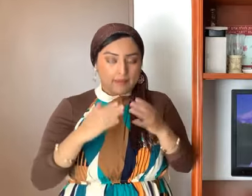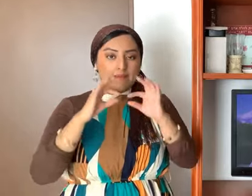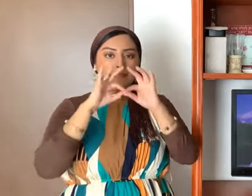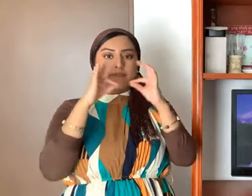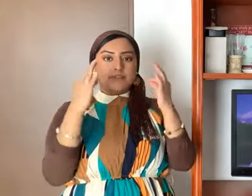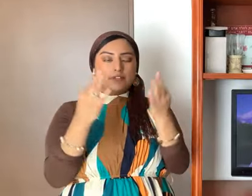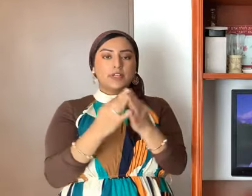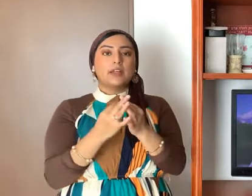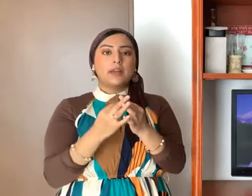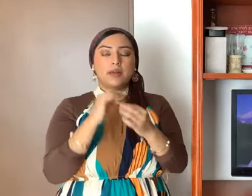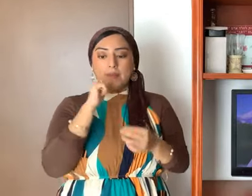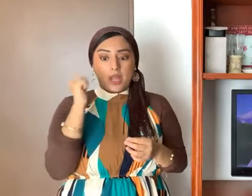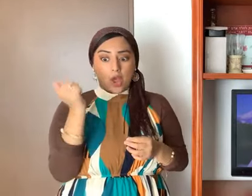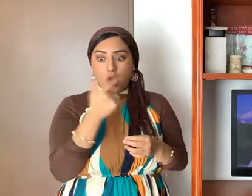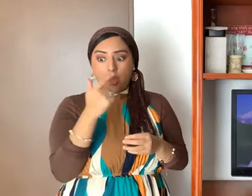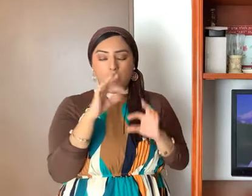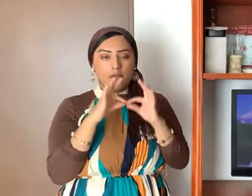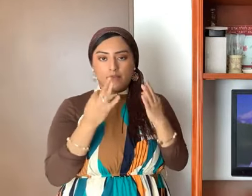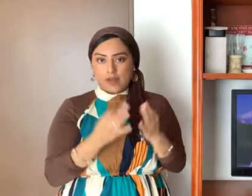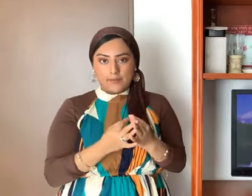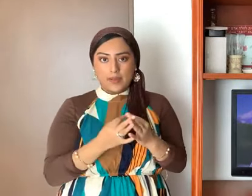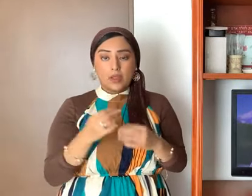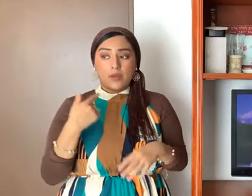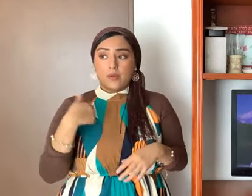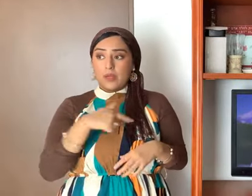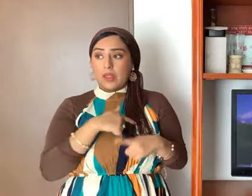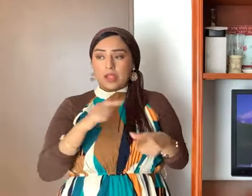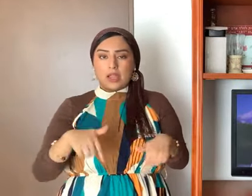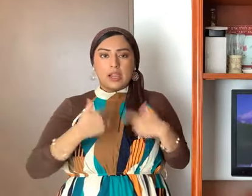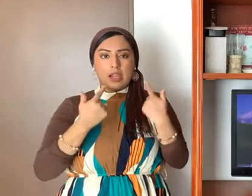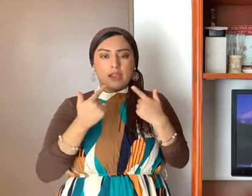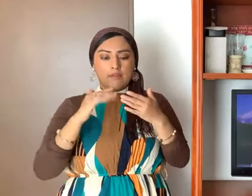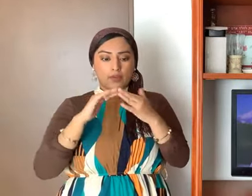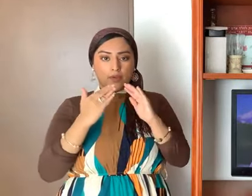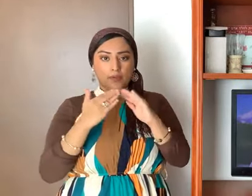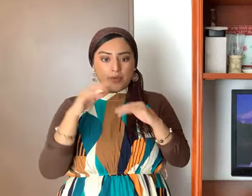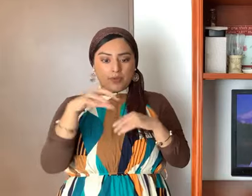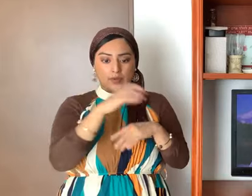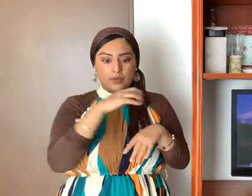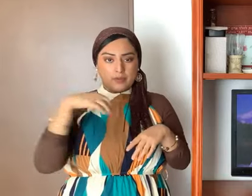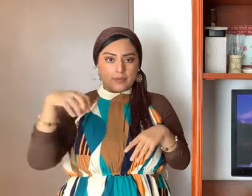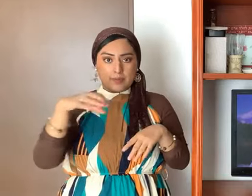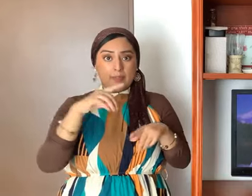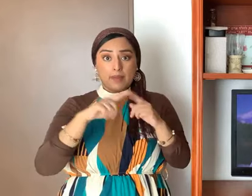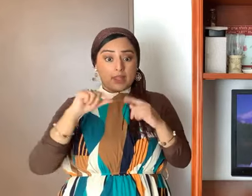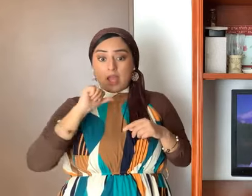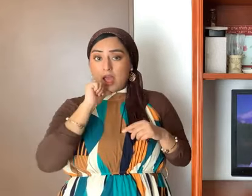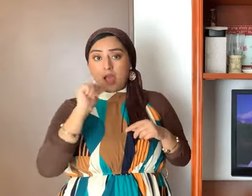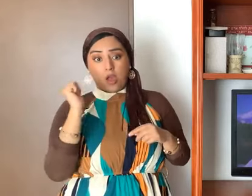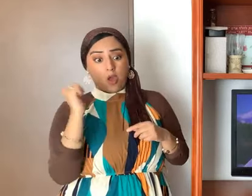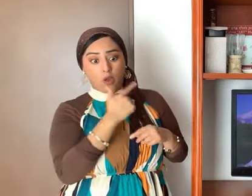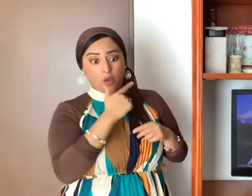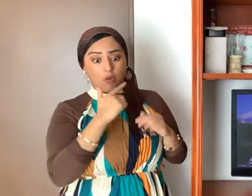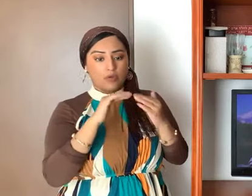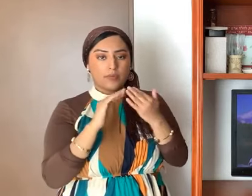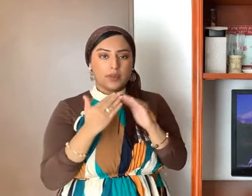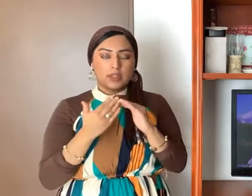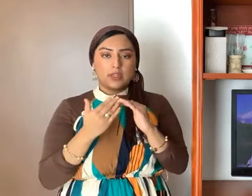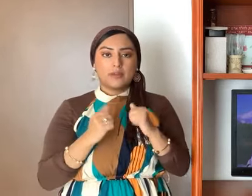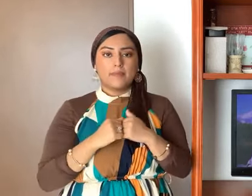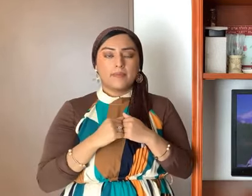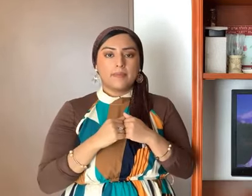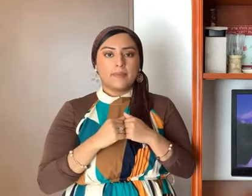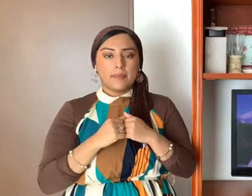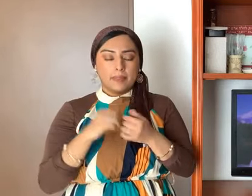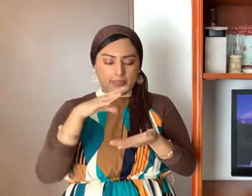familia, pero no somos toda la familia. Vivimos en comunidad, pero no somos toda la comunidad. Amén.